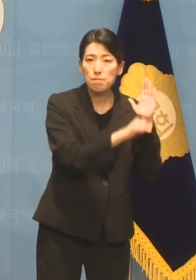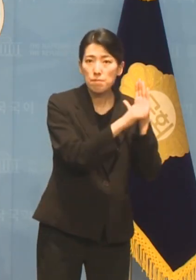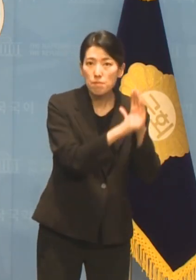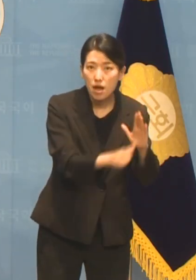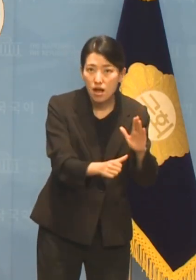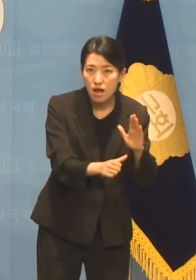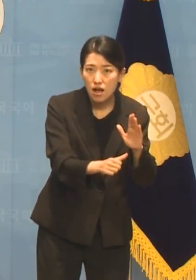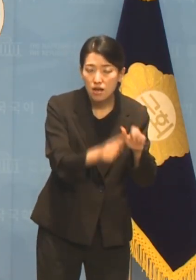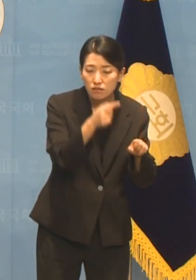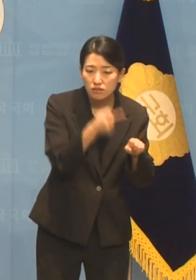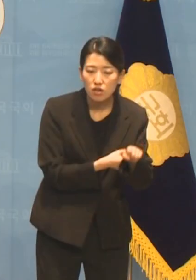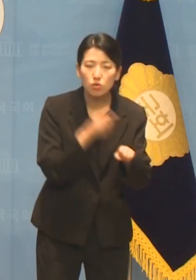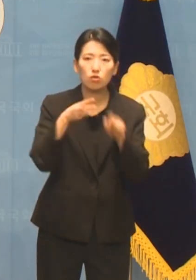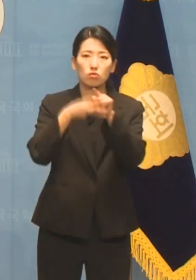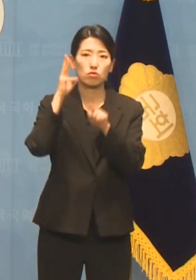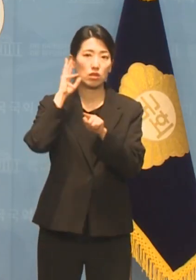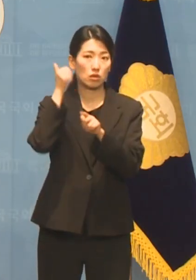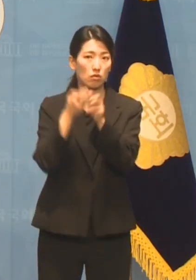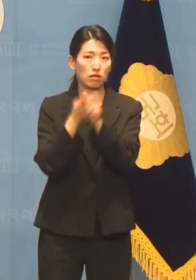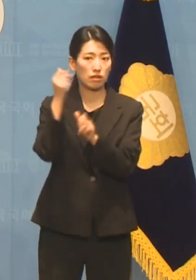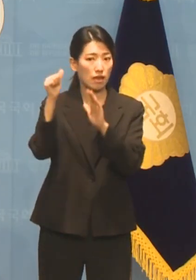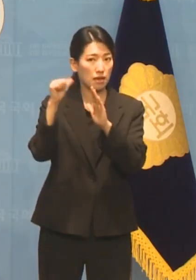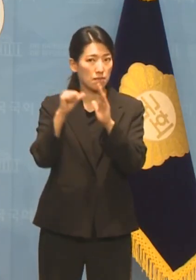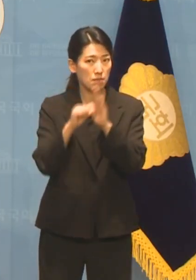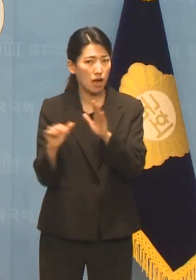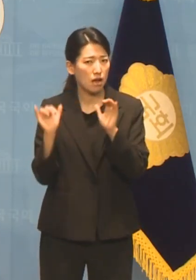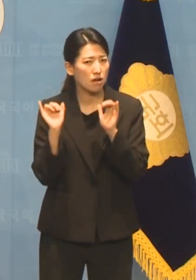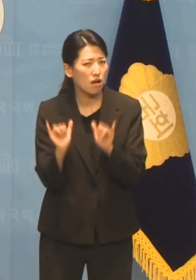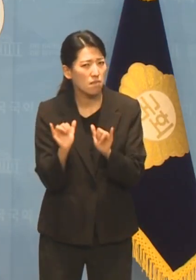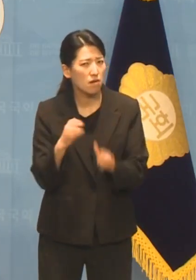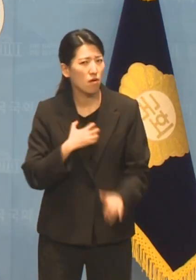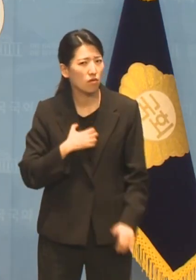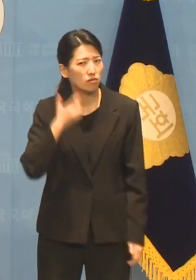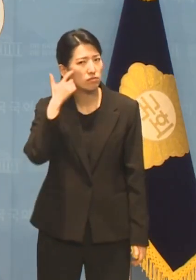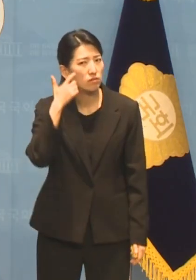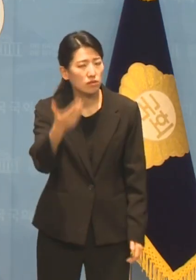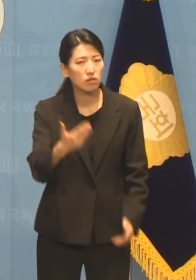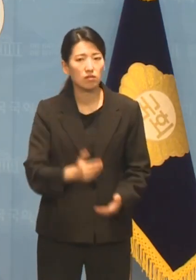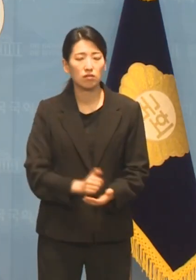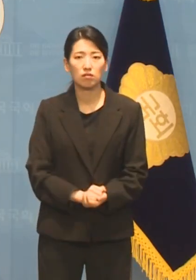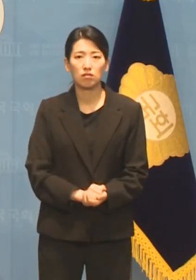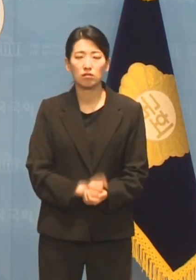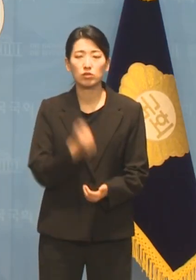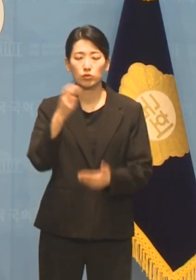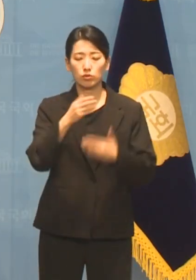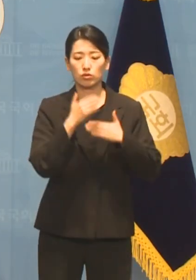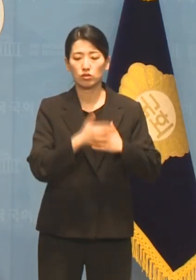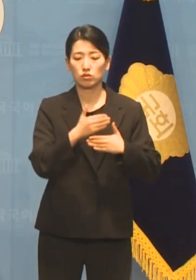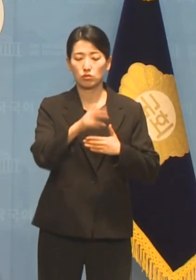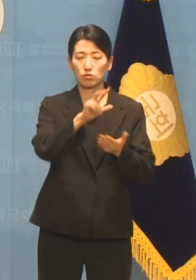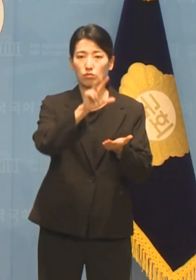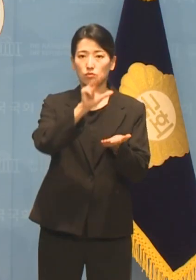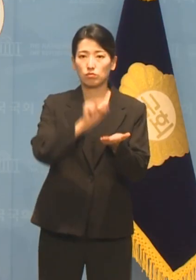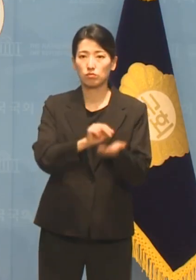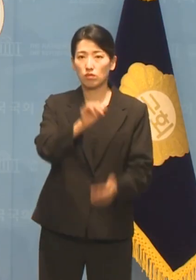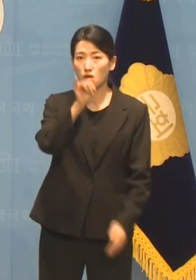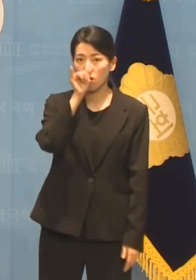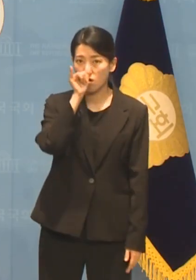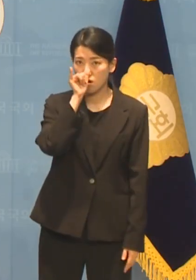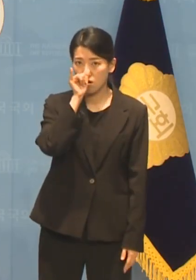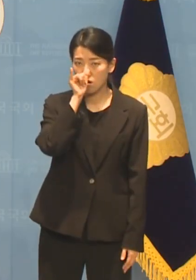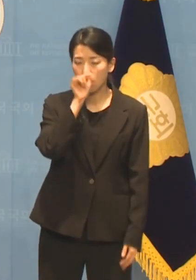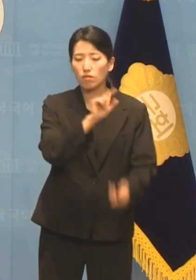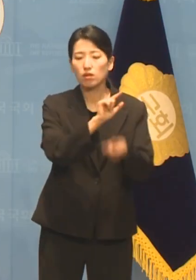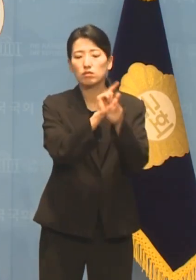것을 우려하고 있는 것은 아닐까요? 또한 한 권한대행의 탄핵 심판이 절차적 하자로 각하될 경우 후임자인